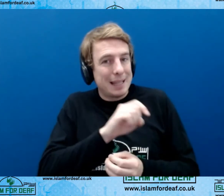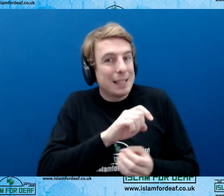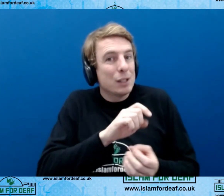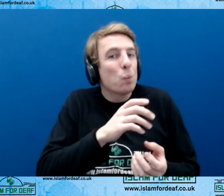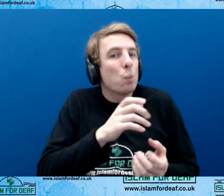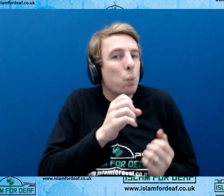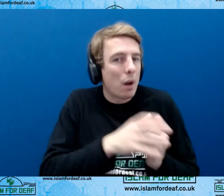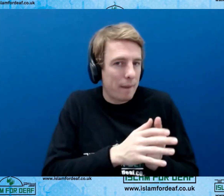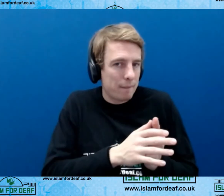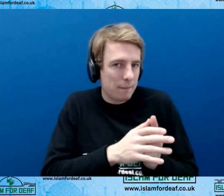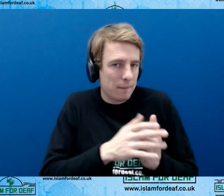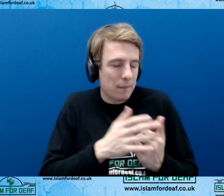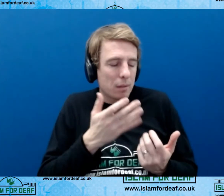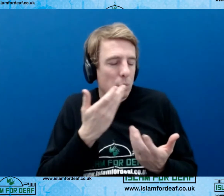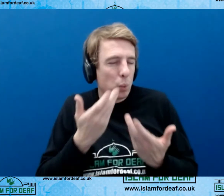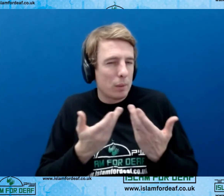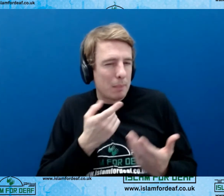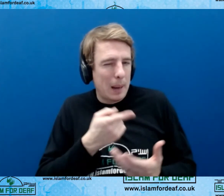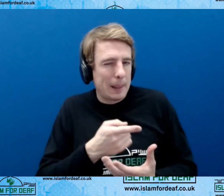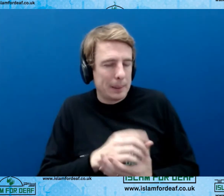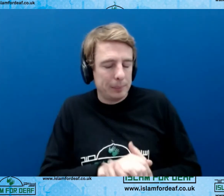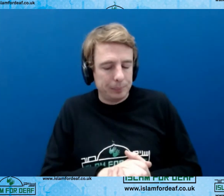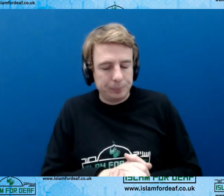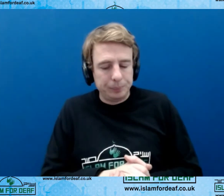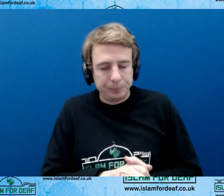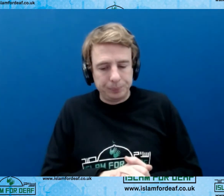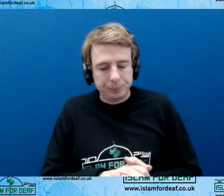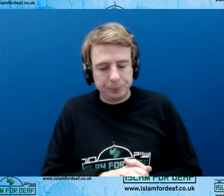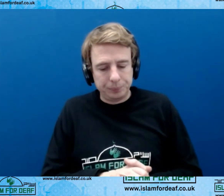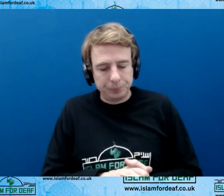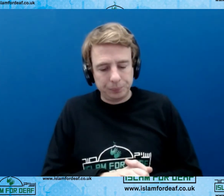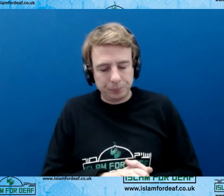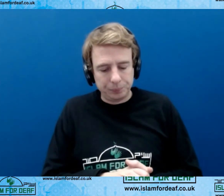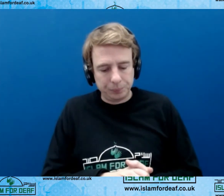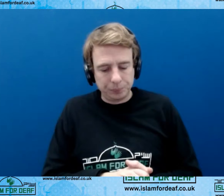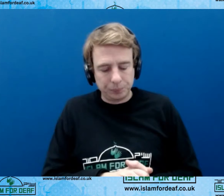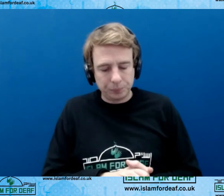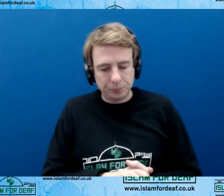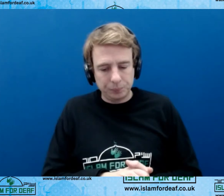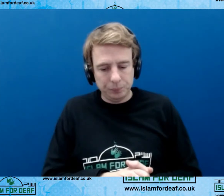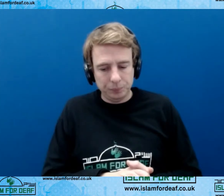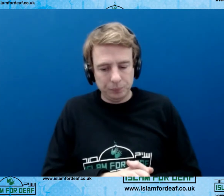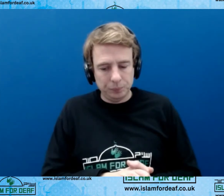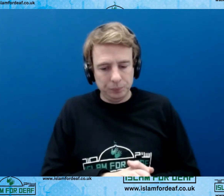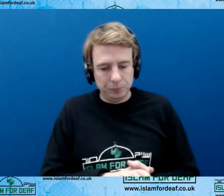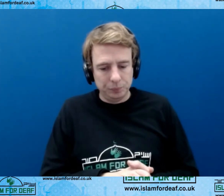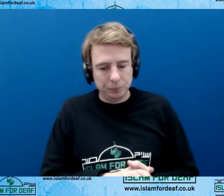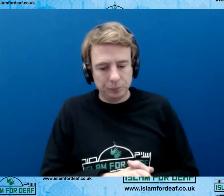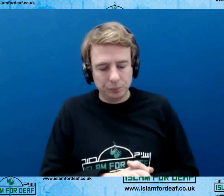والأذى والشوك وتضعه في طريق النبي صلى الله عليه وسلم.